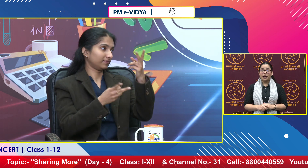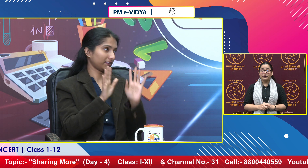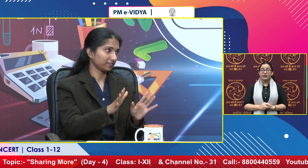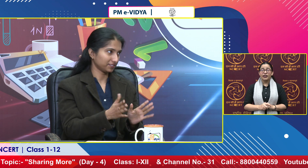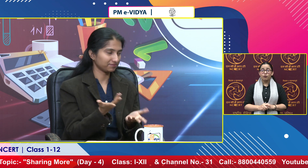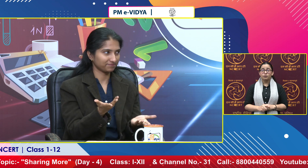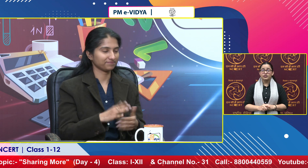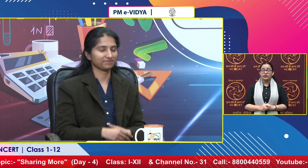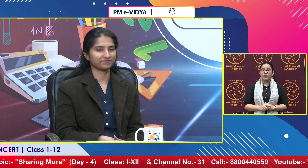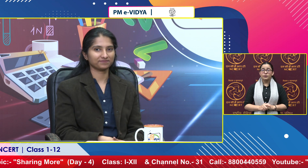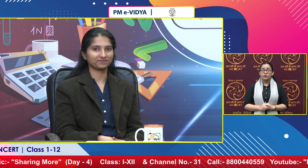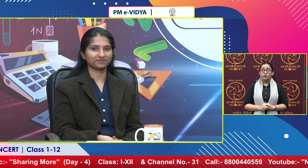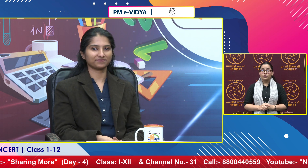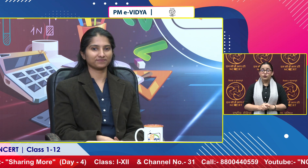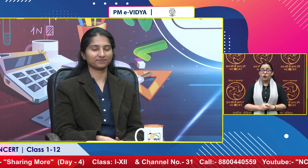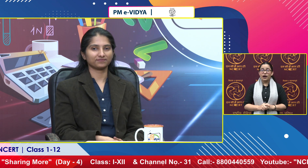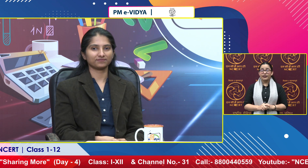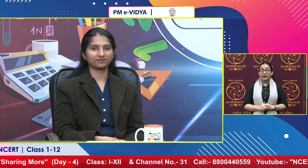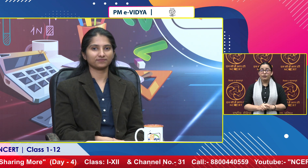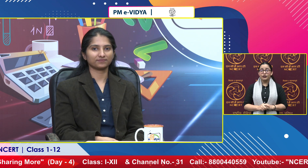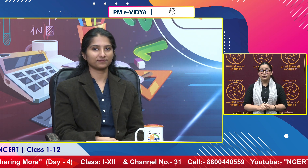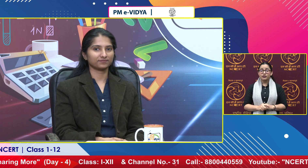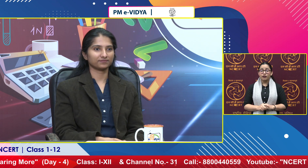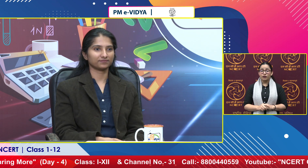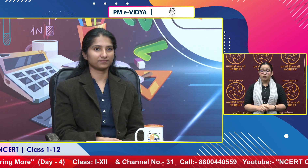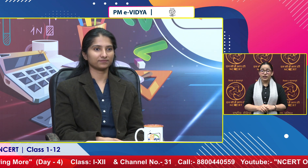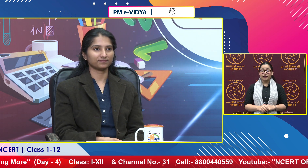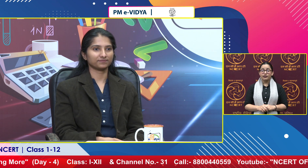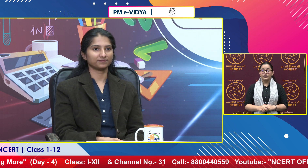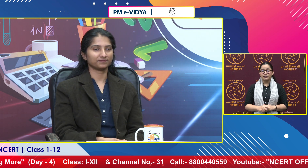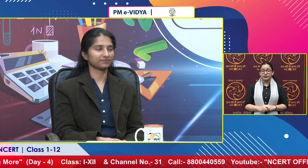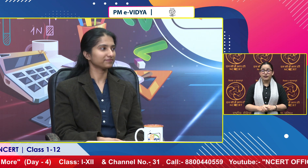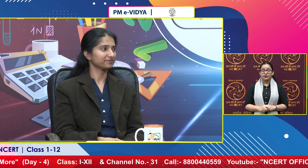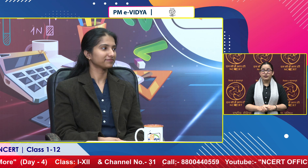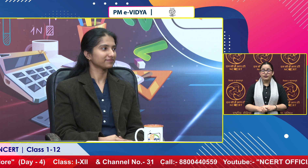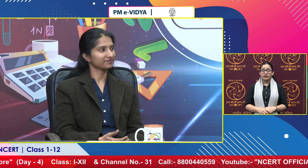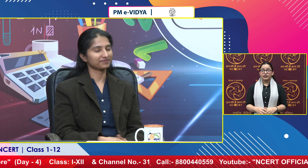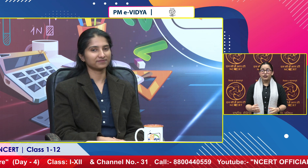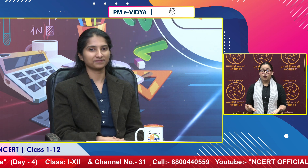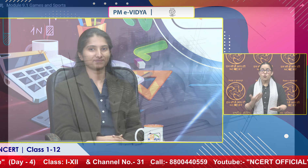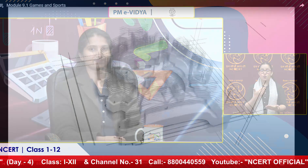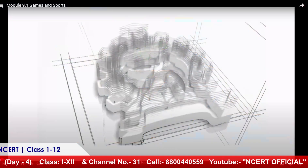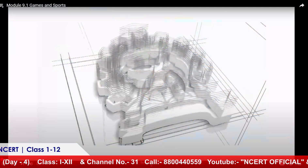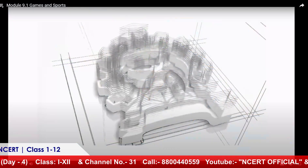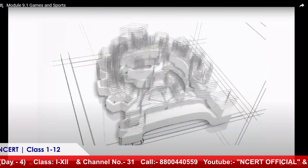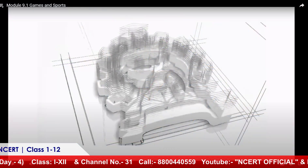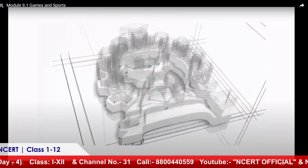मुझे बचपन में बैडमिंटन खेलना बहुत पसंद था। और बाकी के लिए आप वीडियोस को देख के लर्न कर सकते हैं। श्योर।